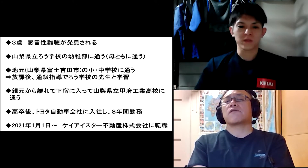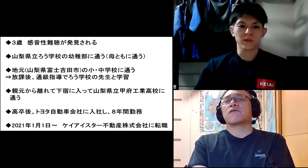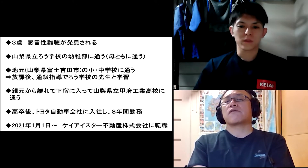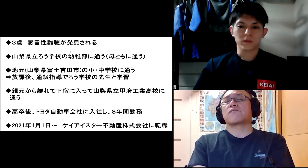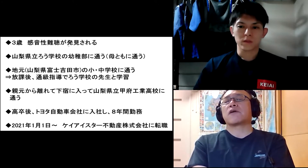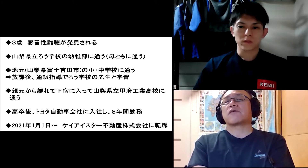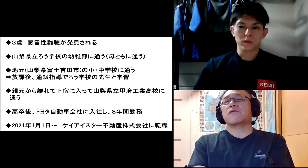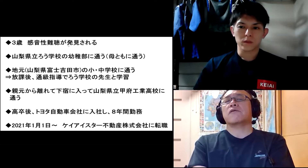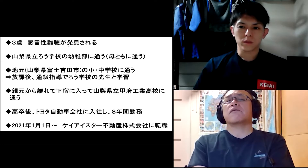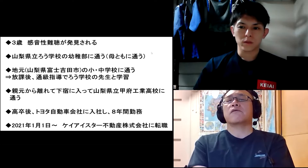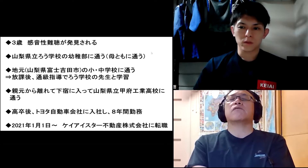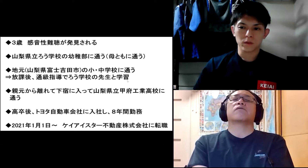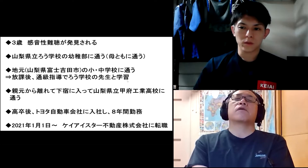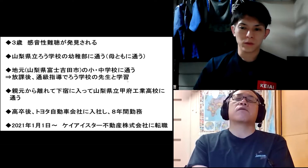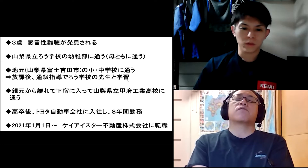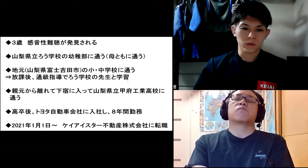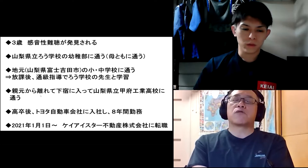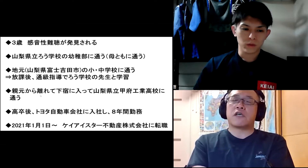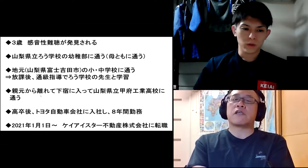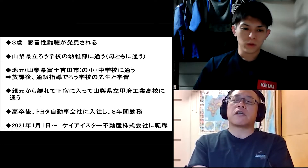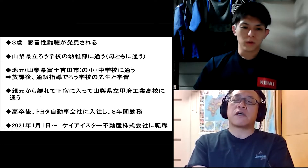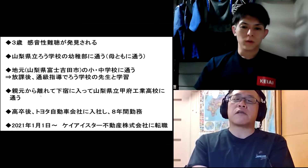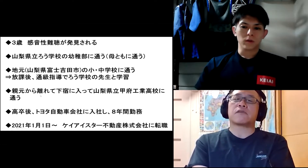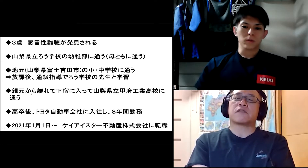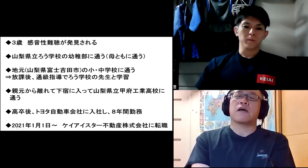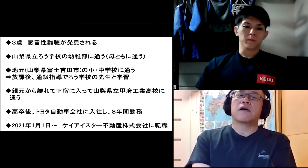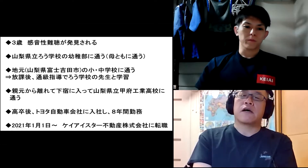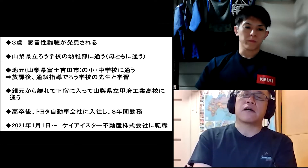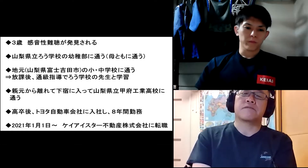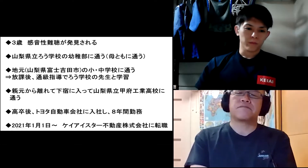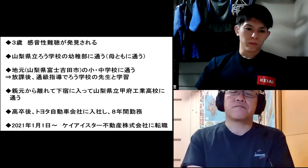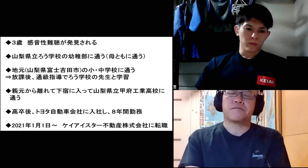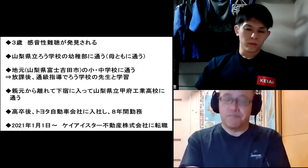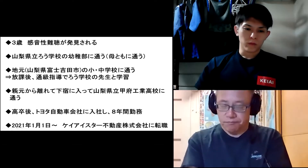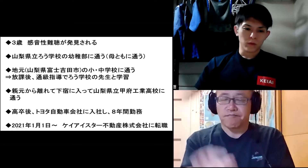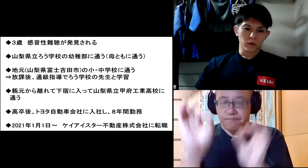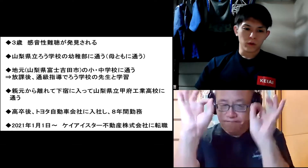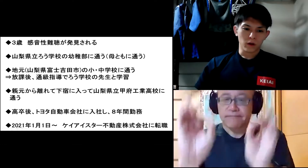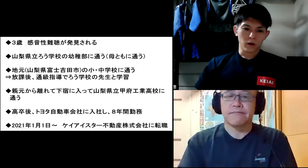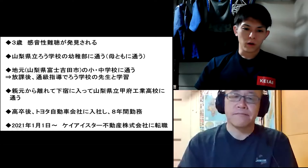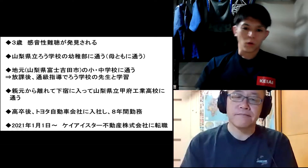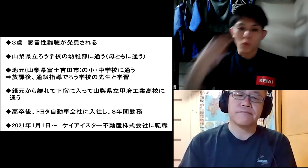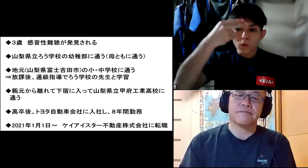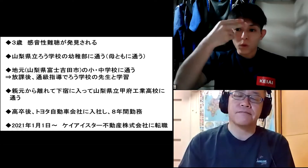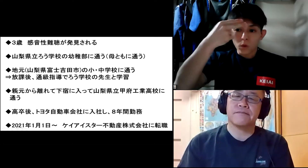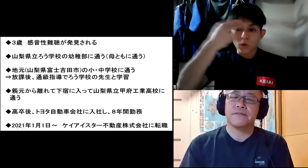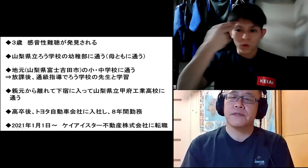ね、勉強を、教えていただいてました。はい。